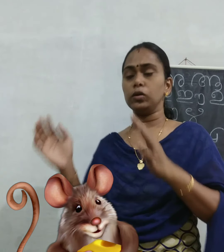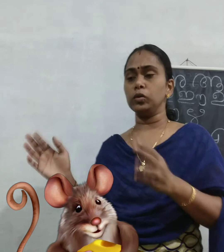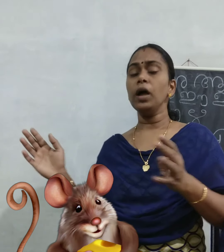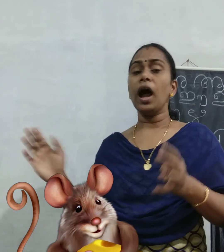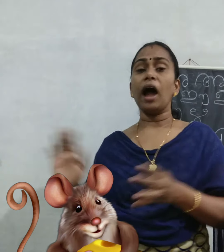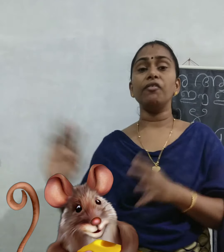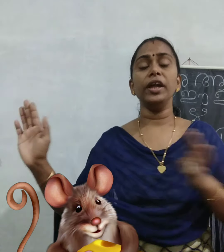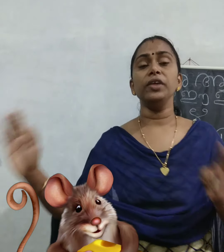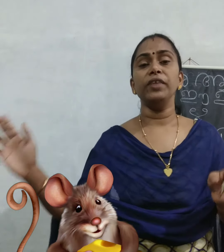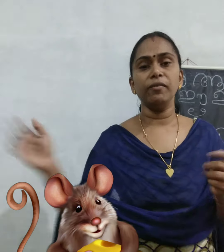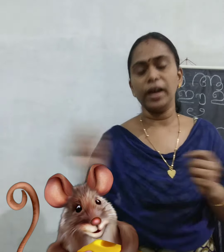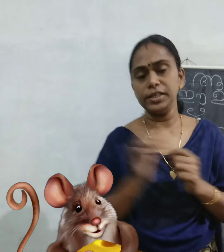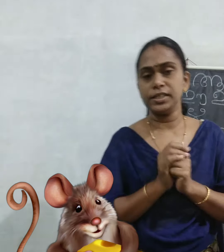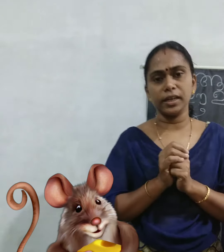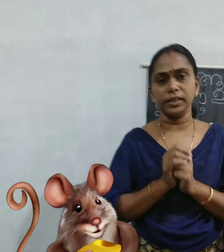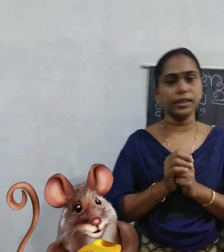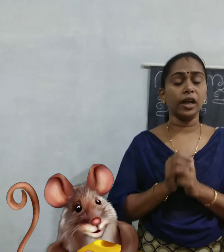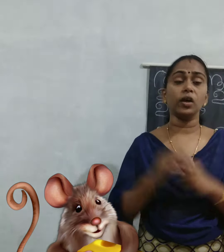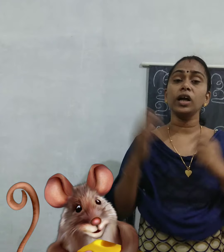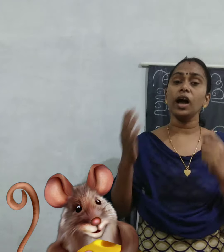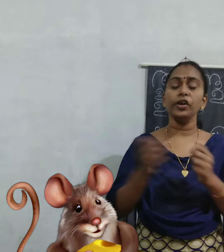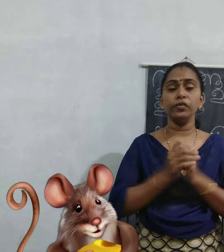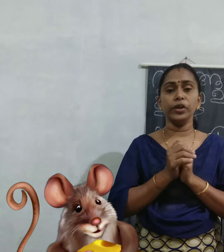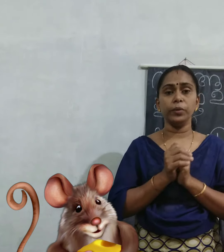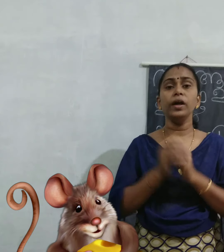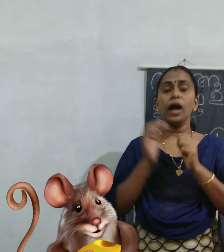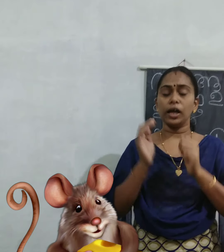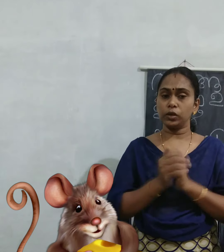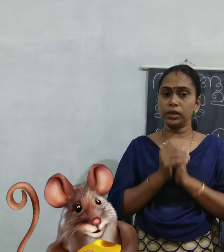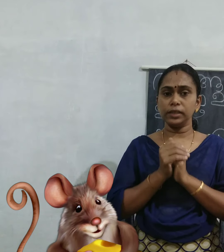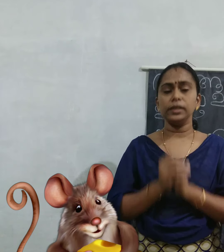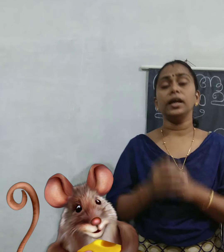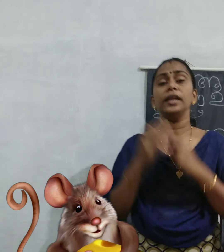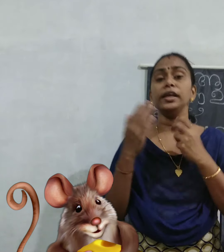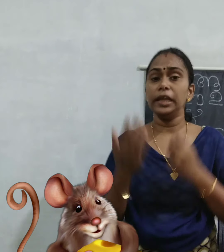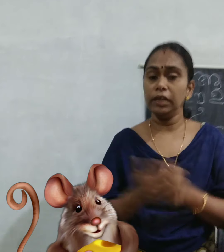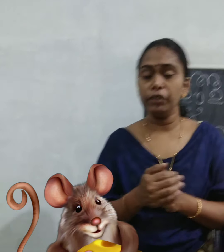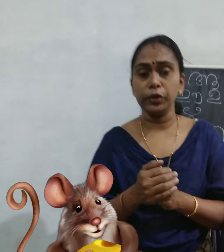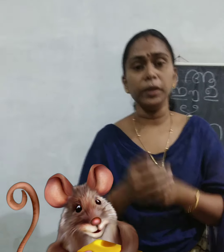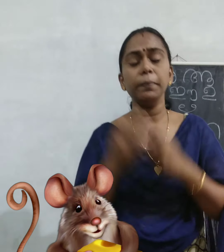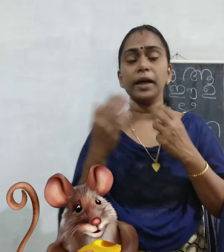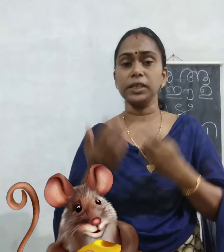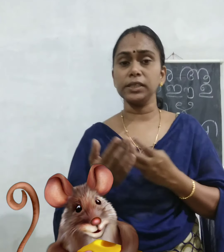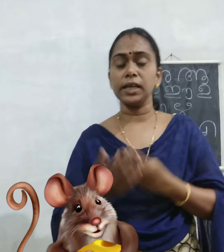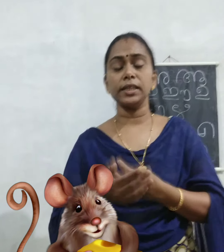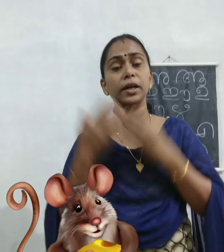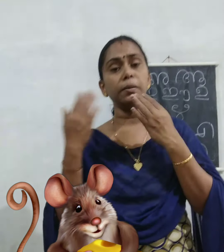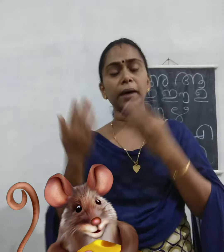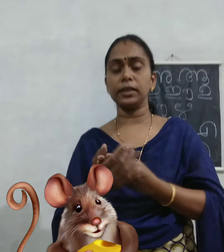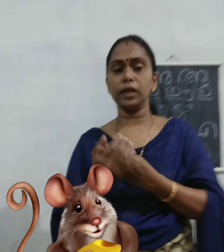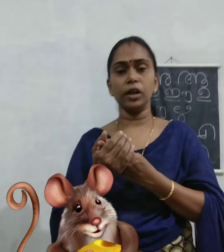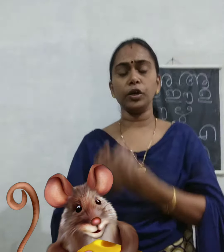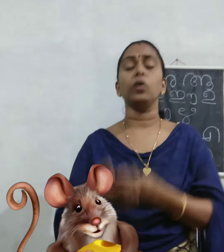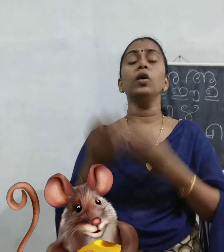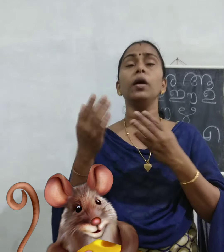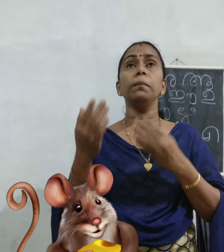സാധനങ്ങളൊന്നും അവിടെ ഇവിടെ വലിച്ചെറിഞ്ഞിട്ടാലൊക്കെ ആര് വരും, അതൊക്കെ തിന്നാൽ എലി വരും. ഈ ഭക്ഷണ സാധനങ്ങൾ മാത്രമല്ല കേട്ടോ,